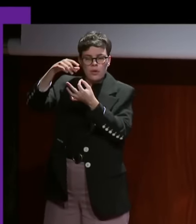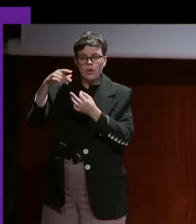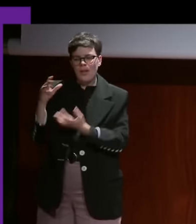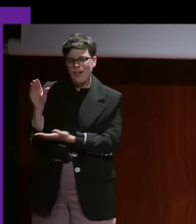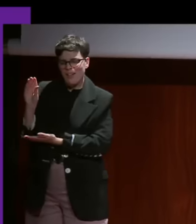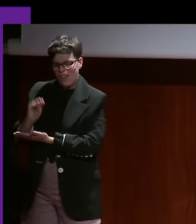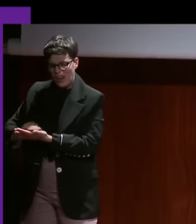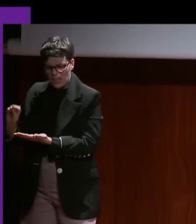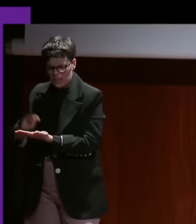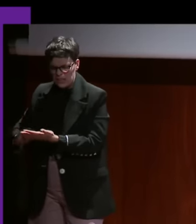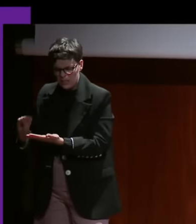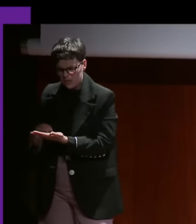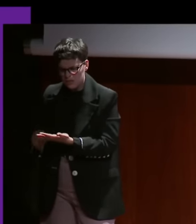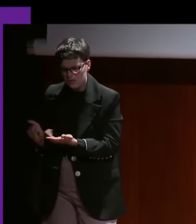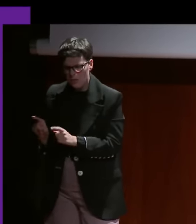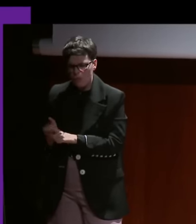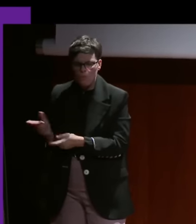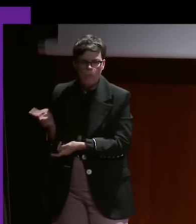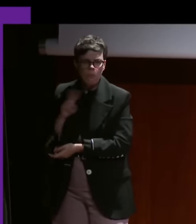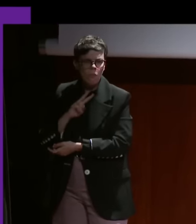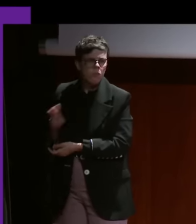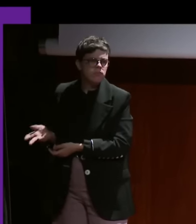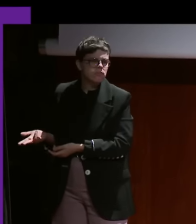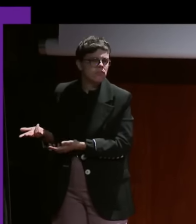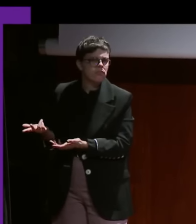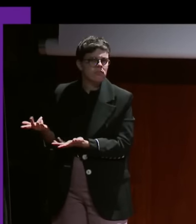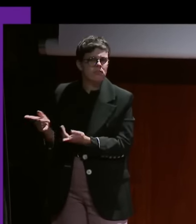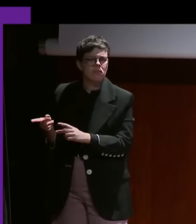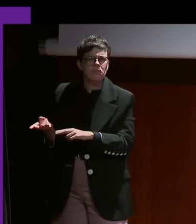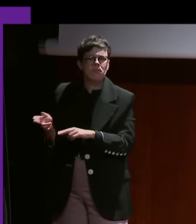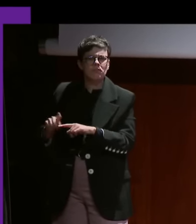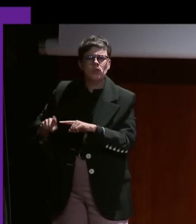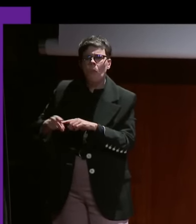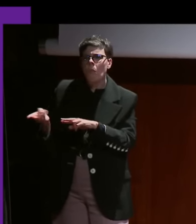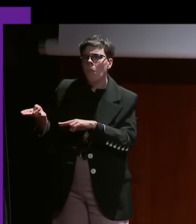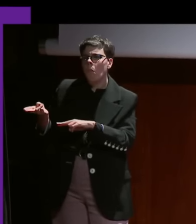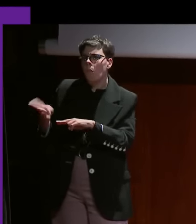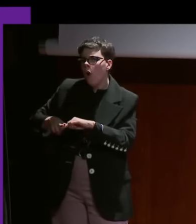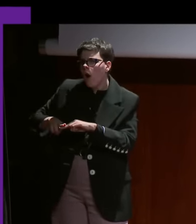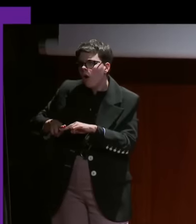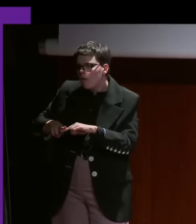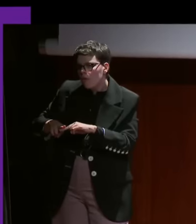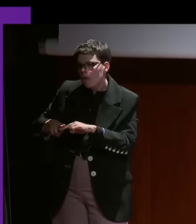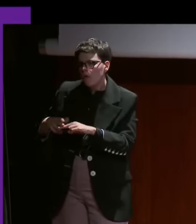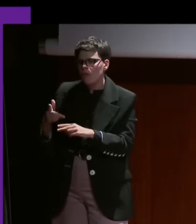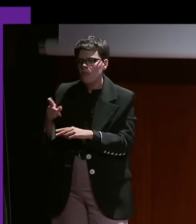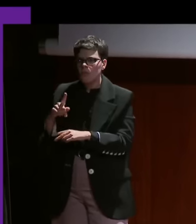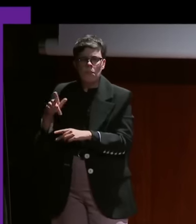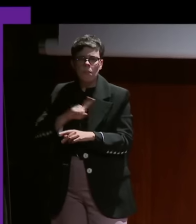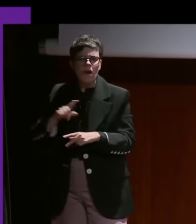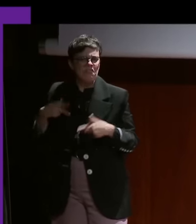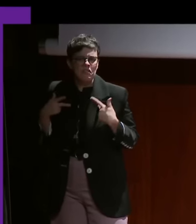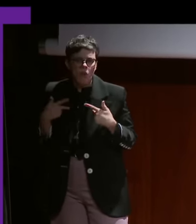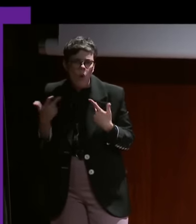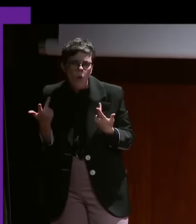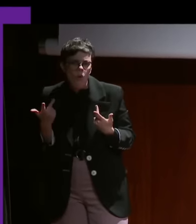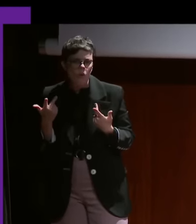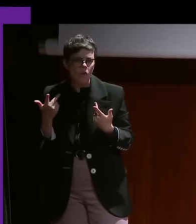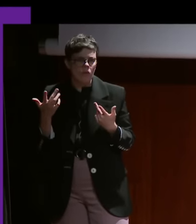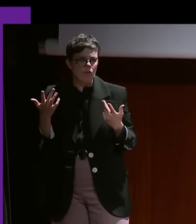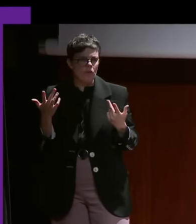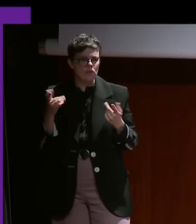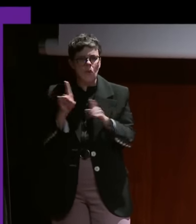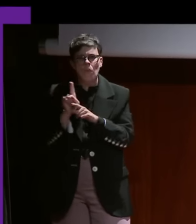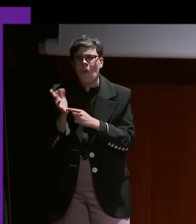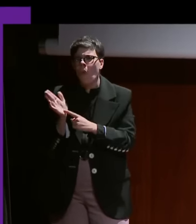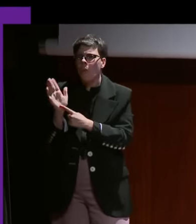Et ça se manifeste dans la parole. L'écrit, c'est comme quelque chose qui serait